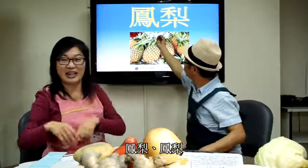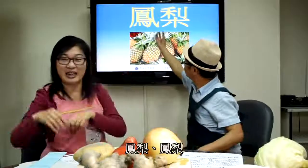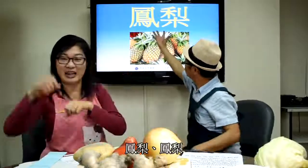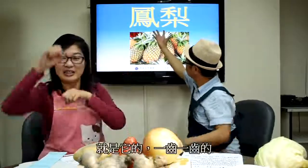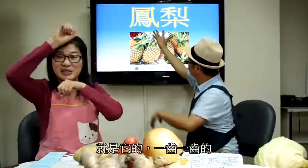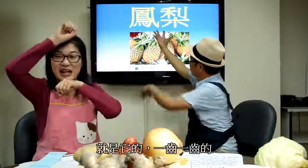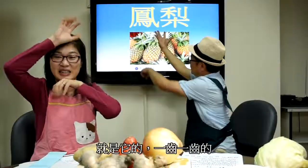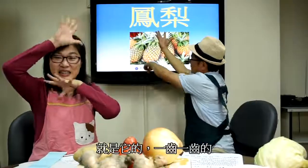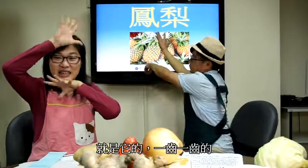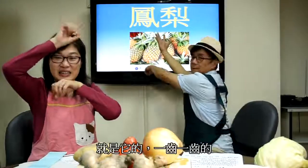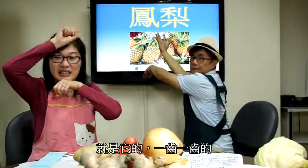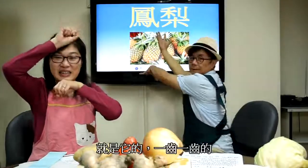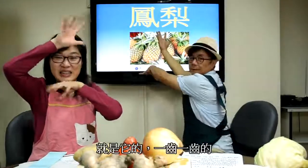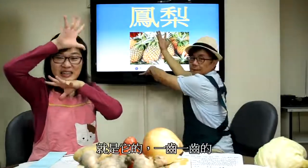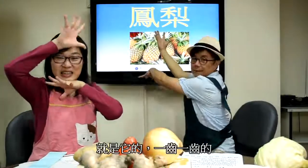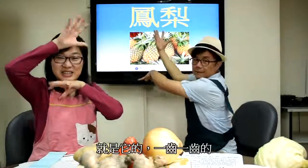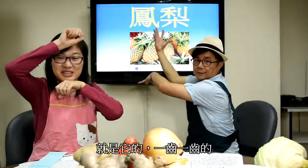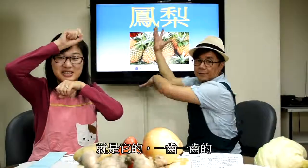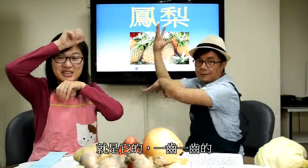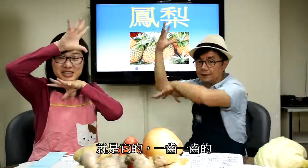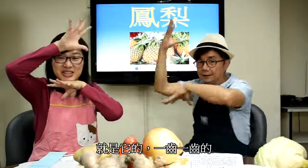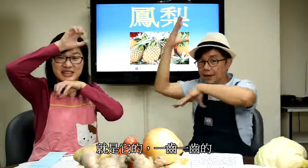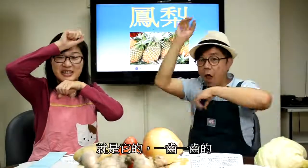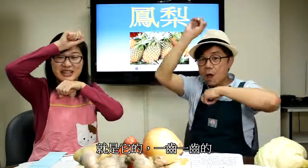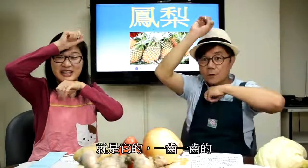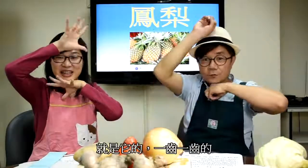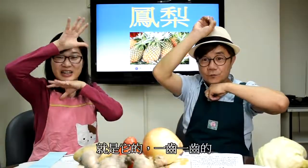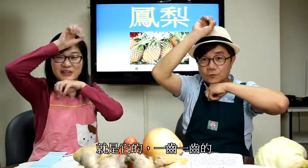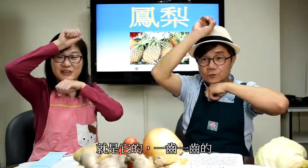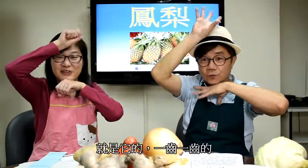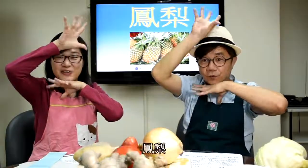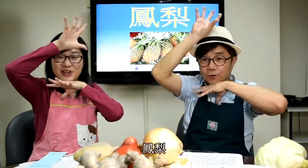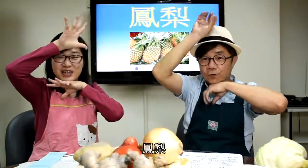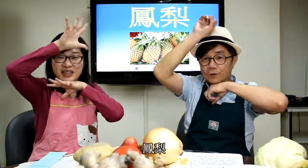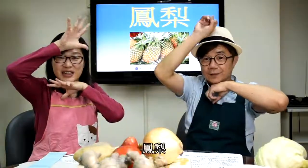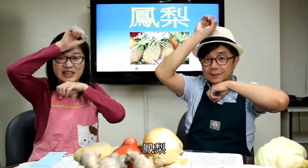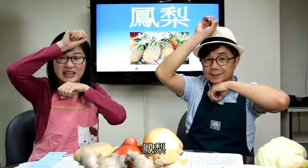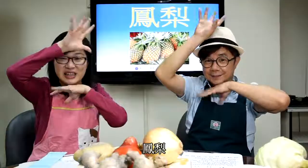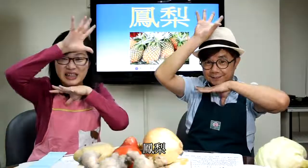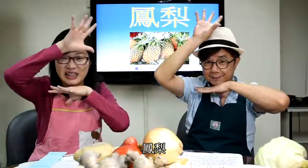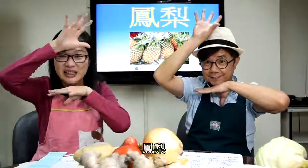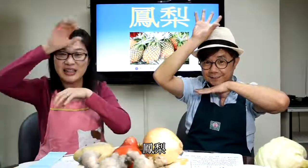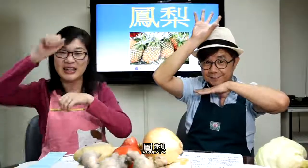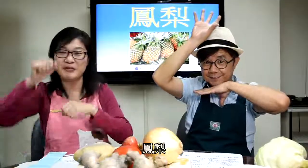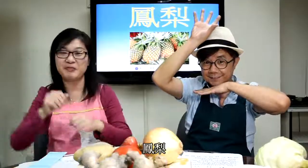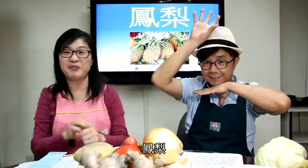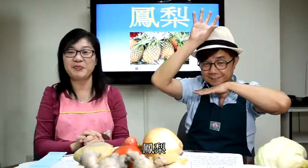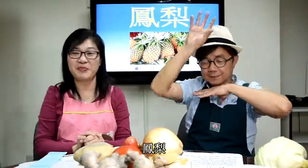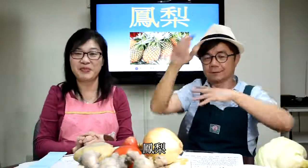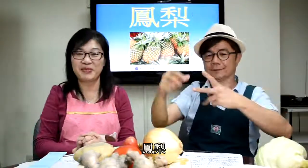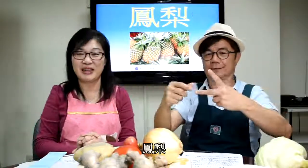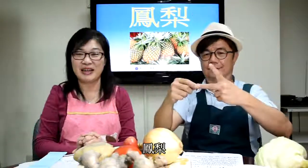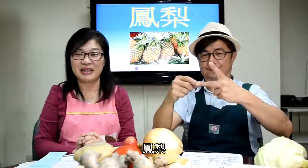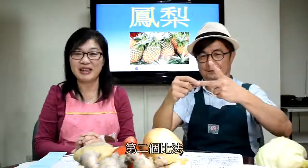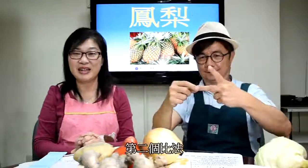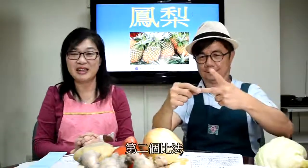就是它的一尺一尺的凤梨， 第二个笔